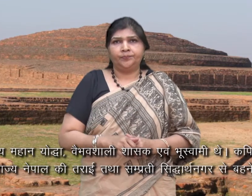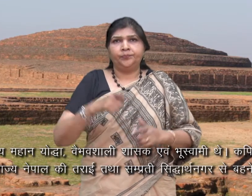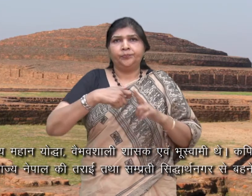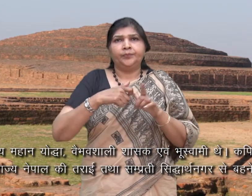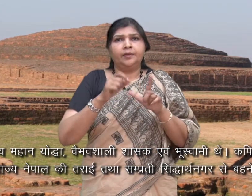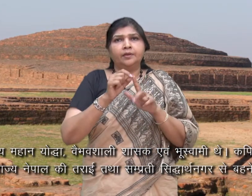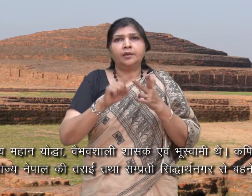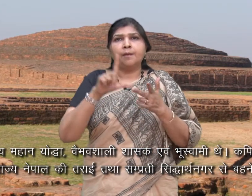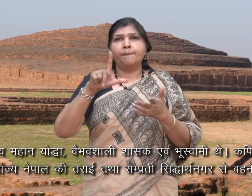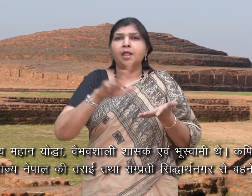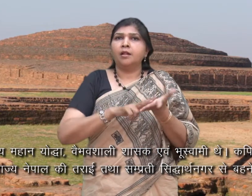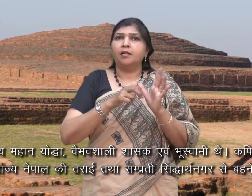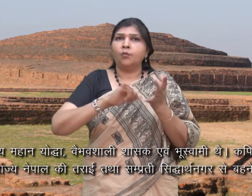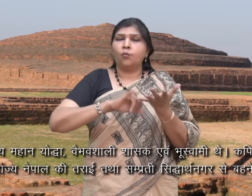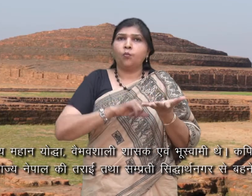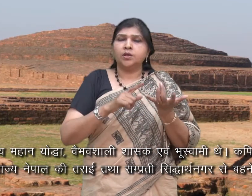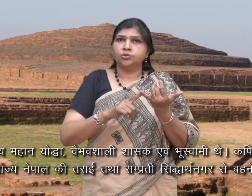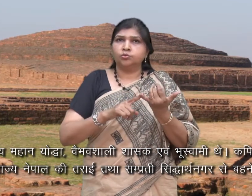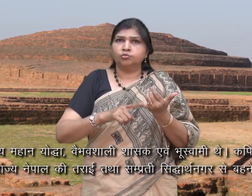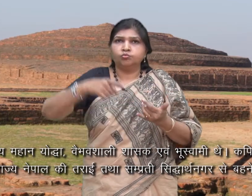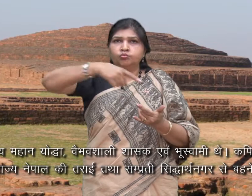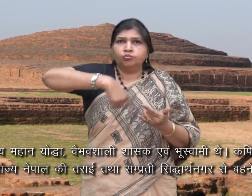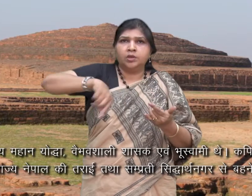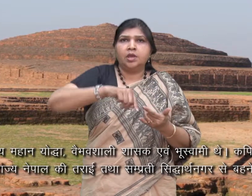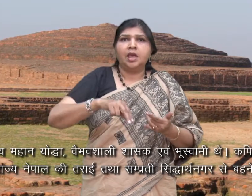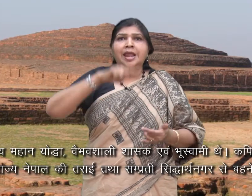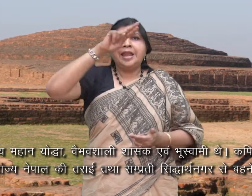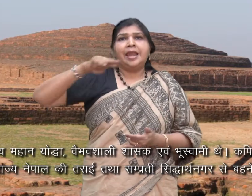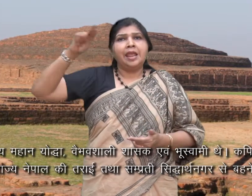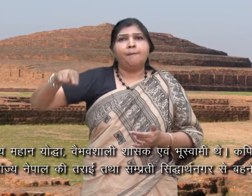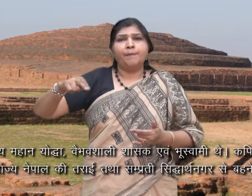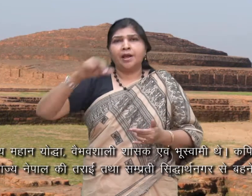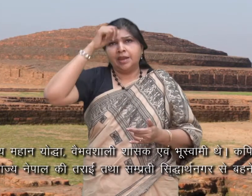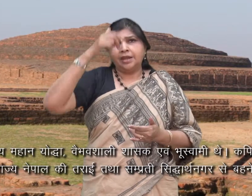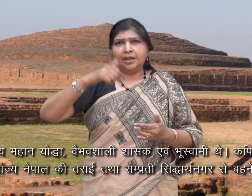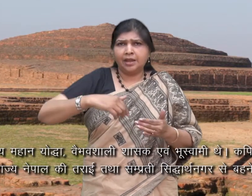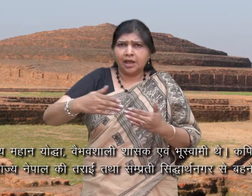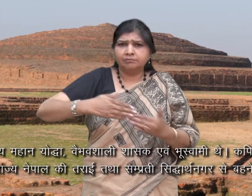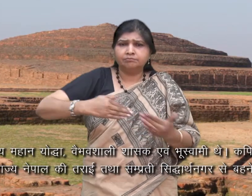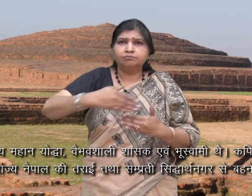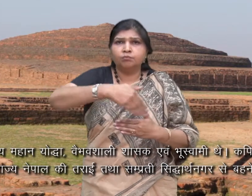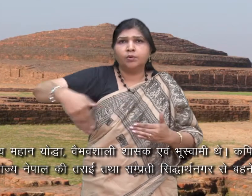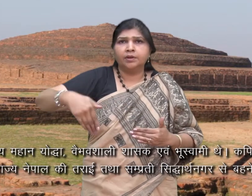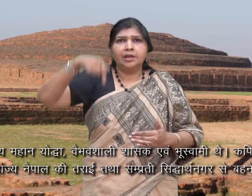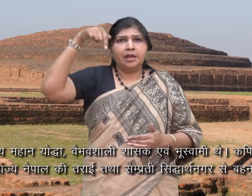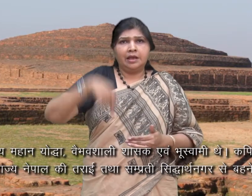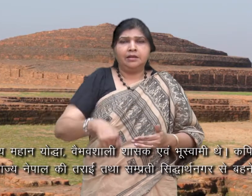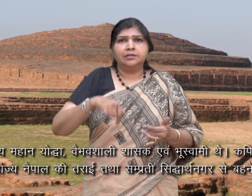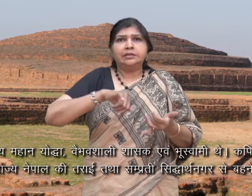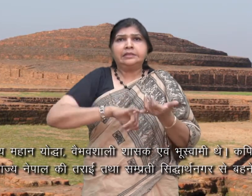कपिलवस्तु गणराज्य नेपाल की तराई तथा संप्रति सिद्धार्थनगर से बहने वाली राप्ती नदी के मध्य